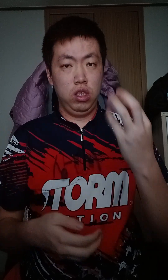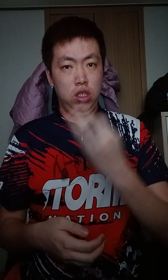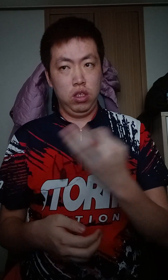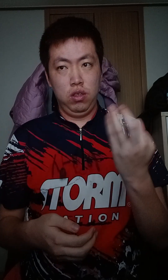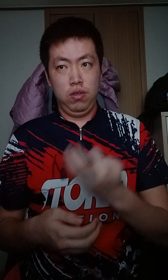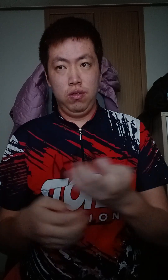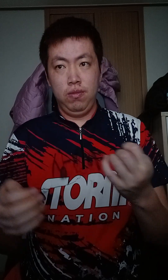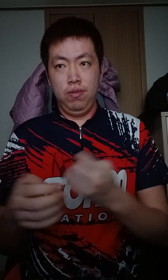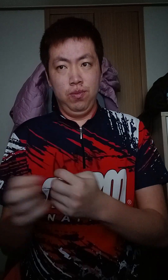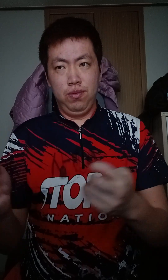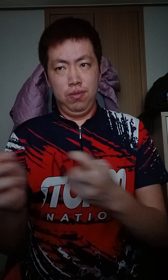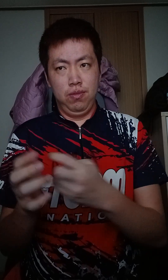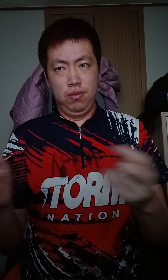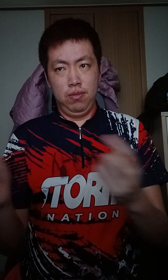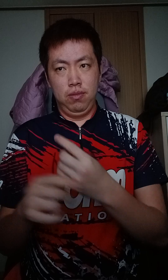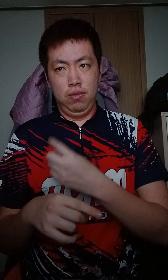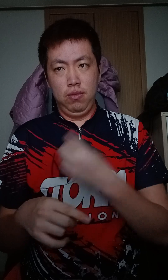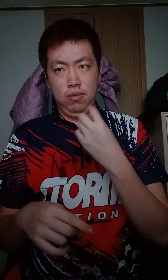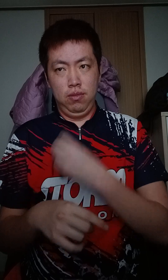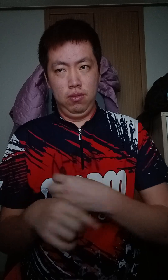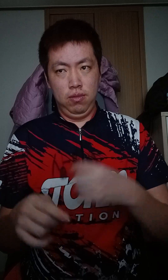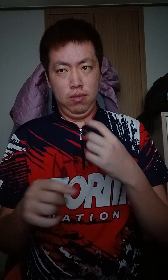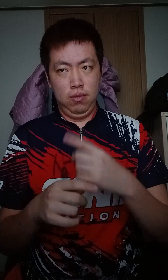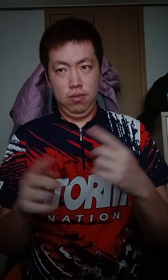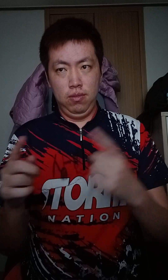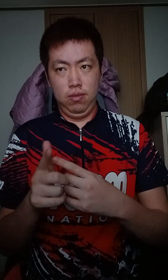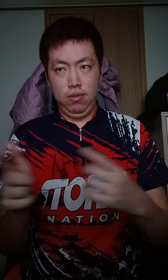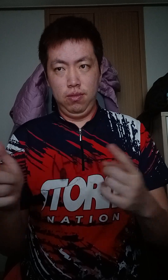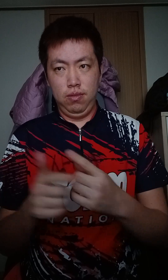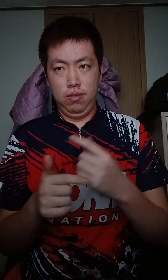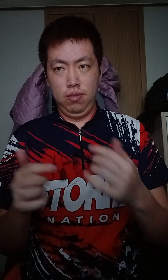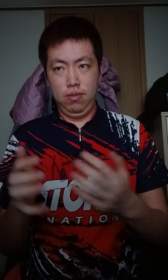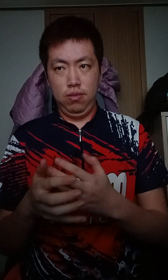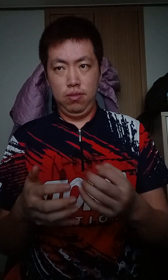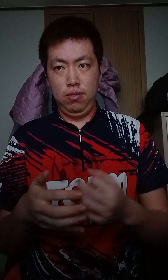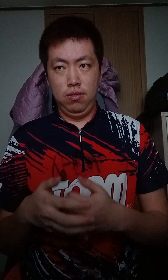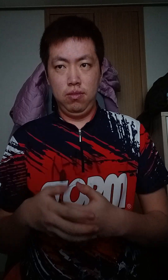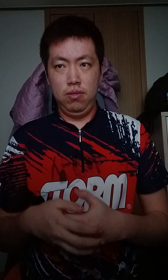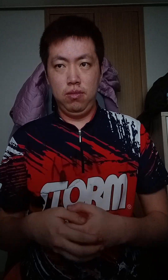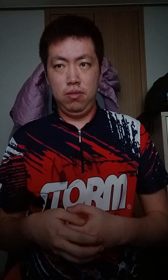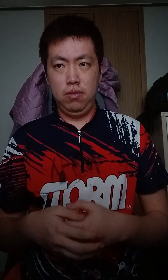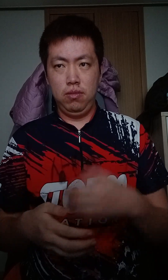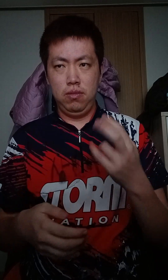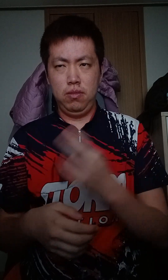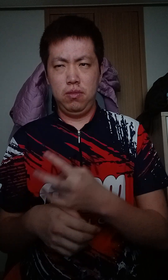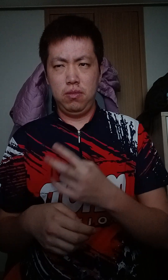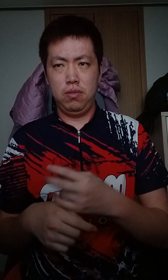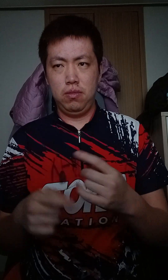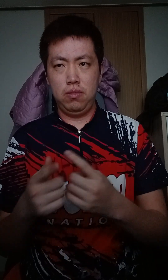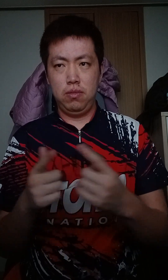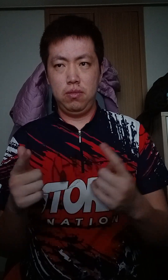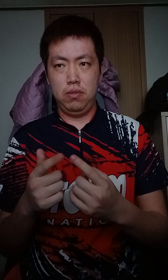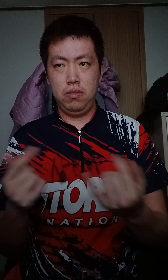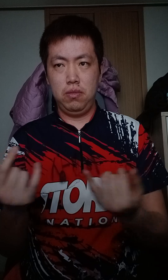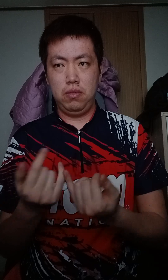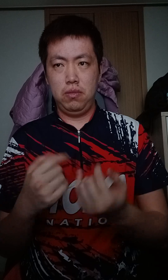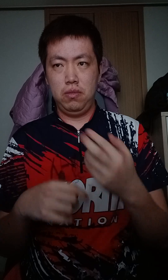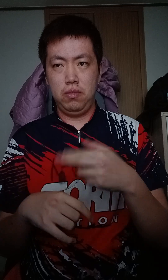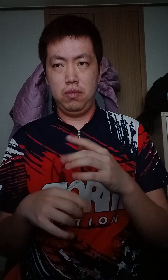이용하는 데 불편함으로서의 원상복구했다고 주장합니다. 하지만 센터 측은 무단 개조한 적이 없다며 장애인